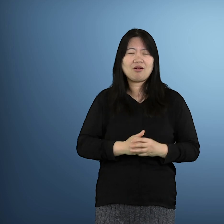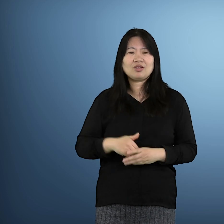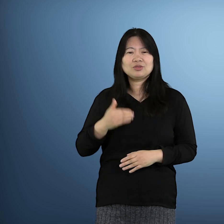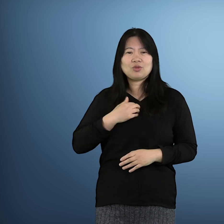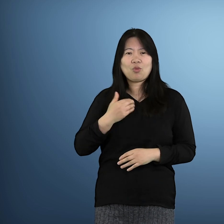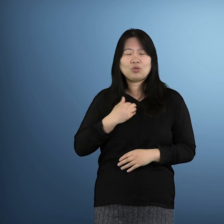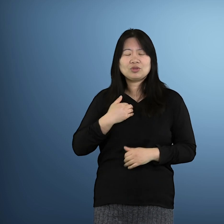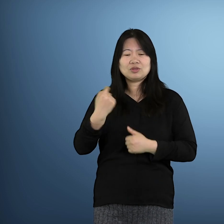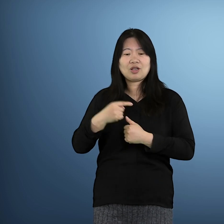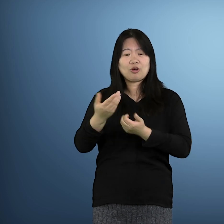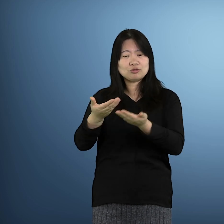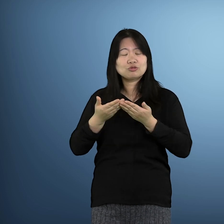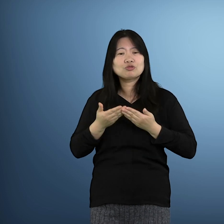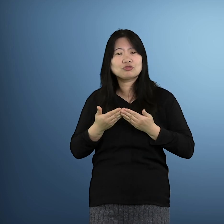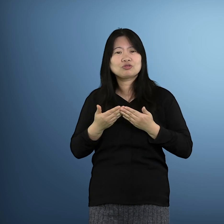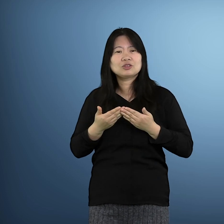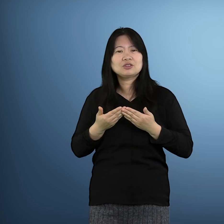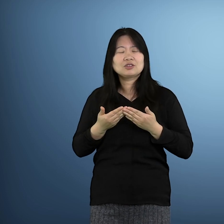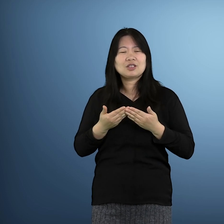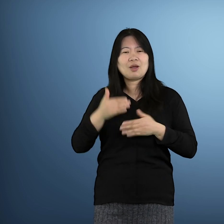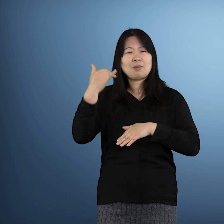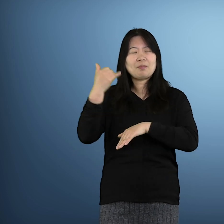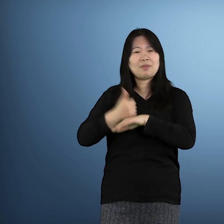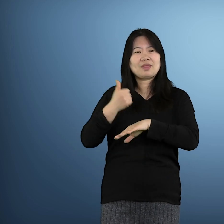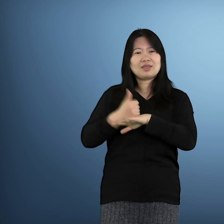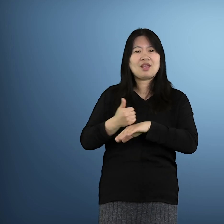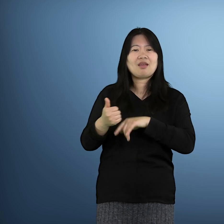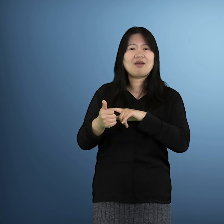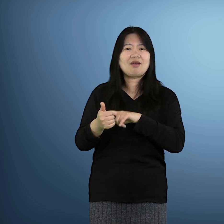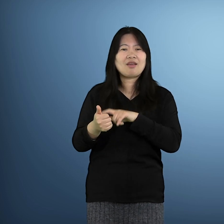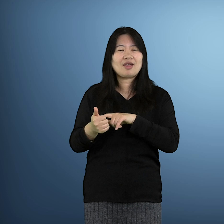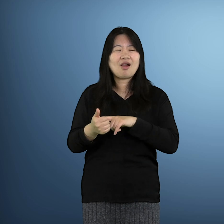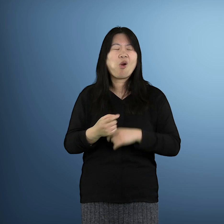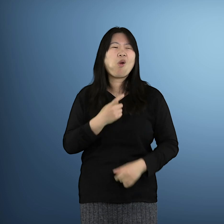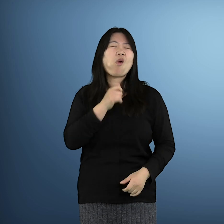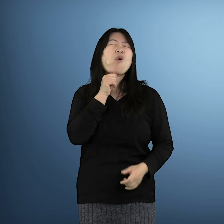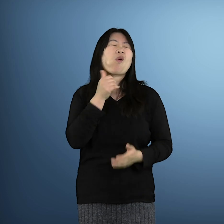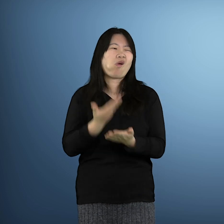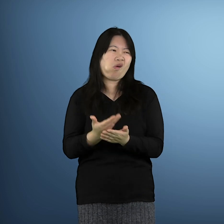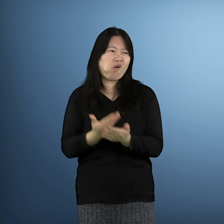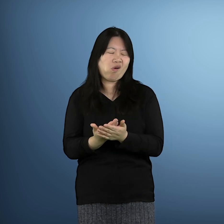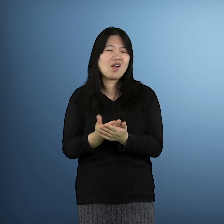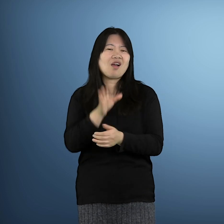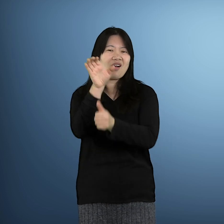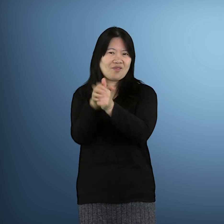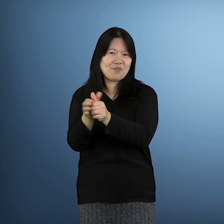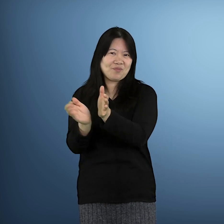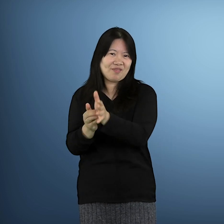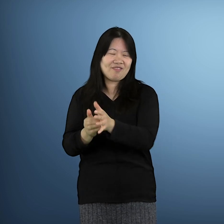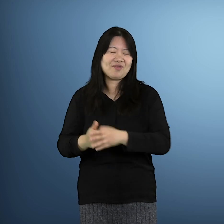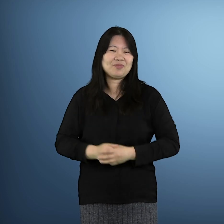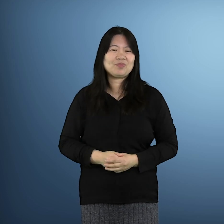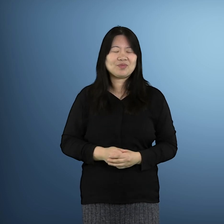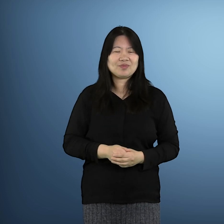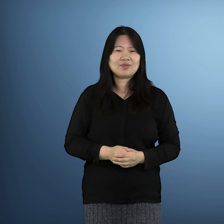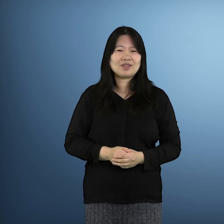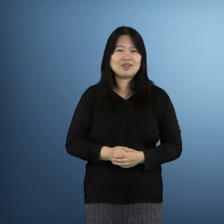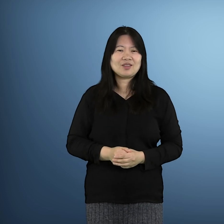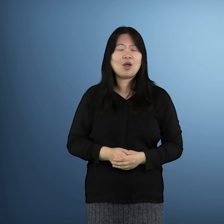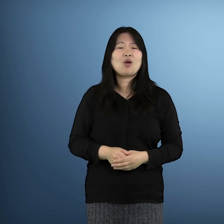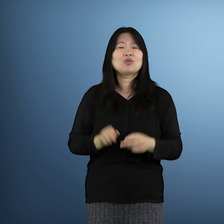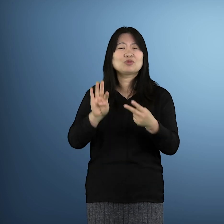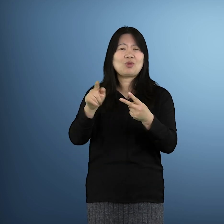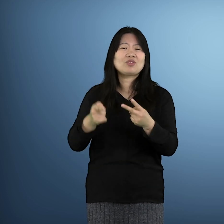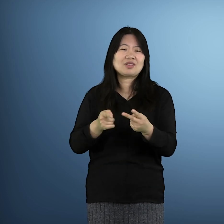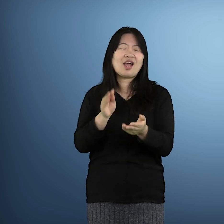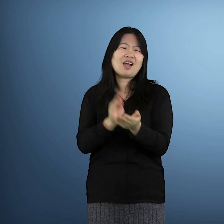저를 가르쳐 준 이제 막내가 거지가 됐어요. 거지가. 그것도